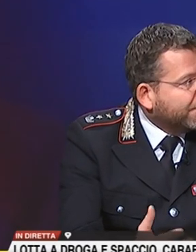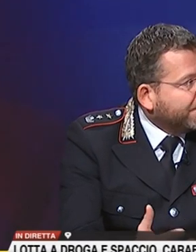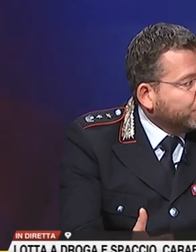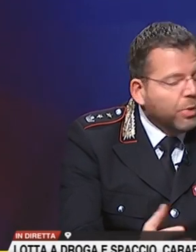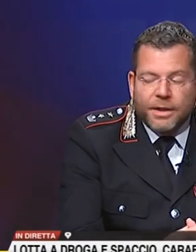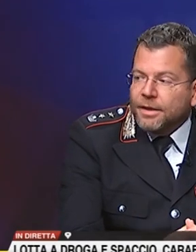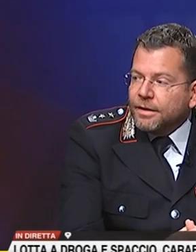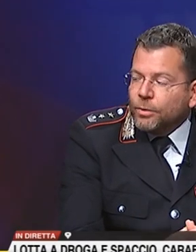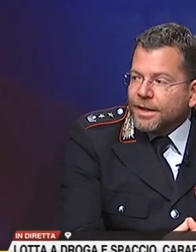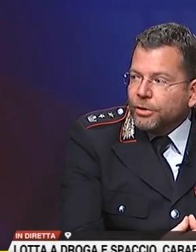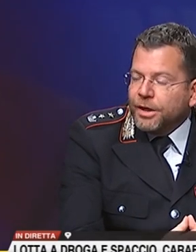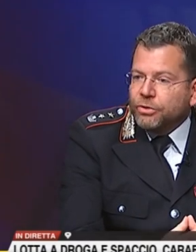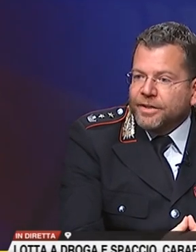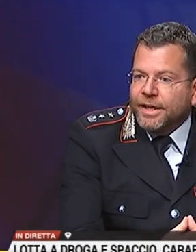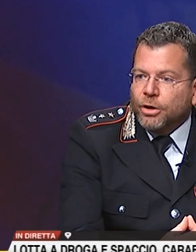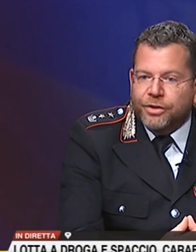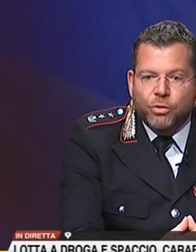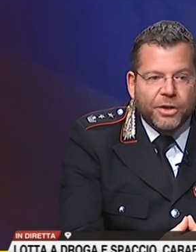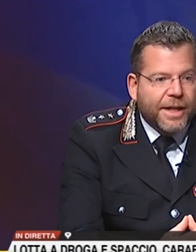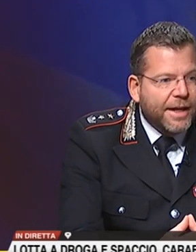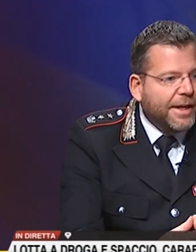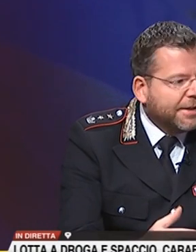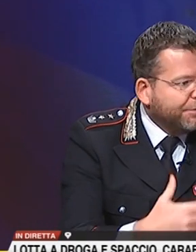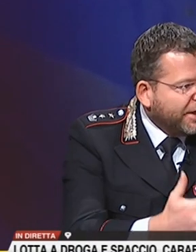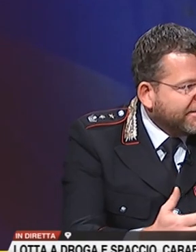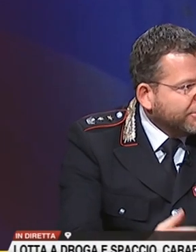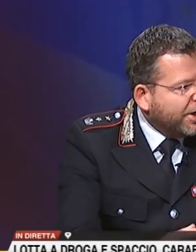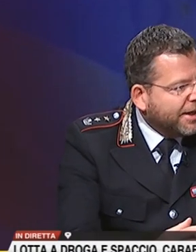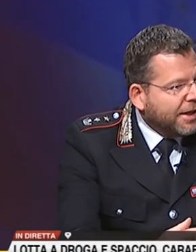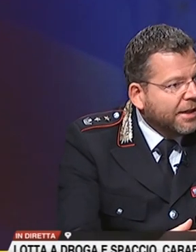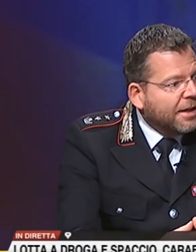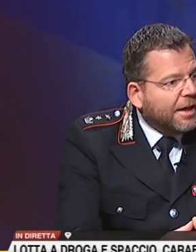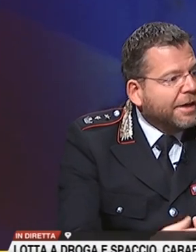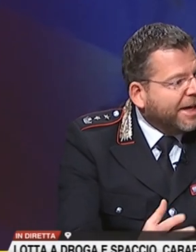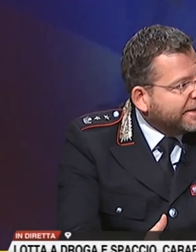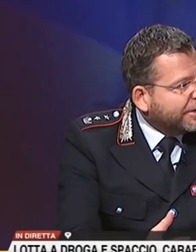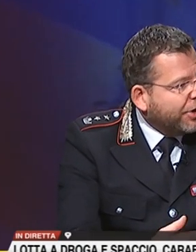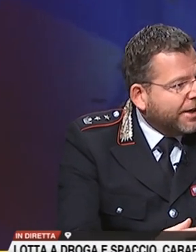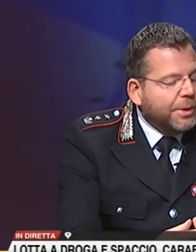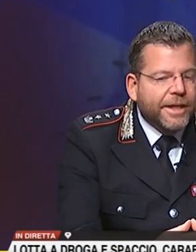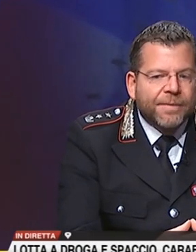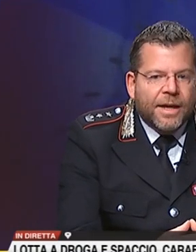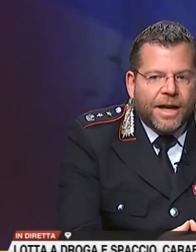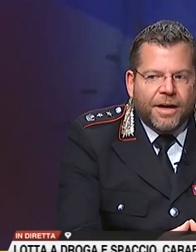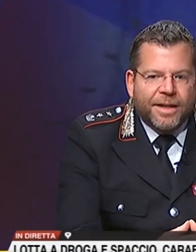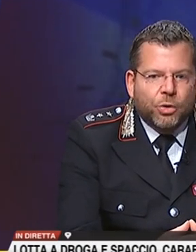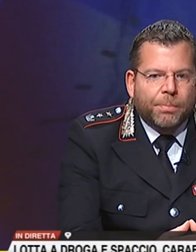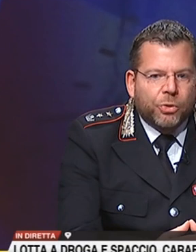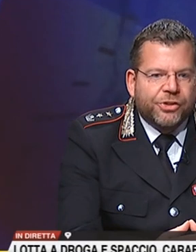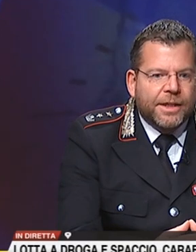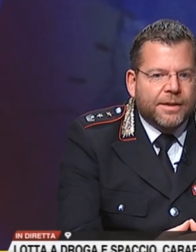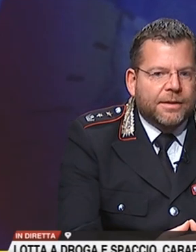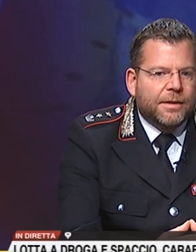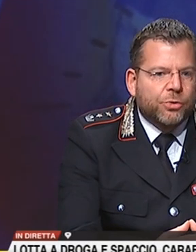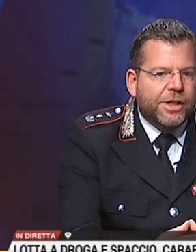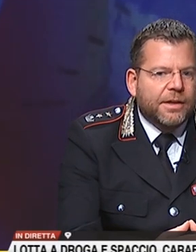purtroppo sempre più riguardano le nostre comunità, i reati di violenza di genere, la criminalità in genere. Quindi è veramente un